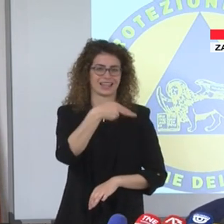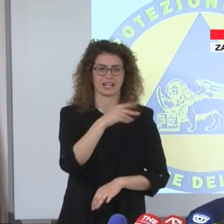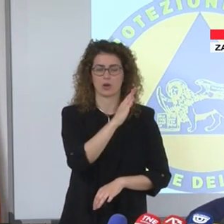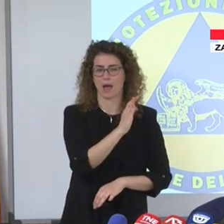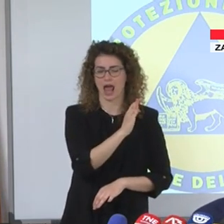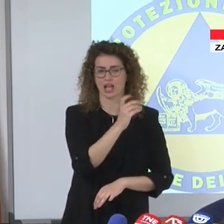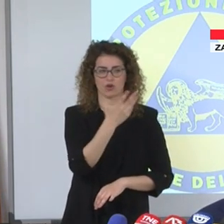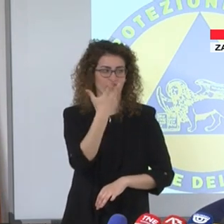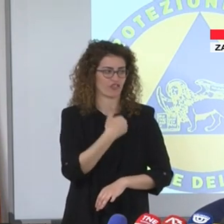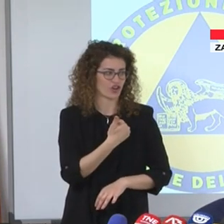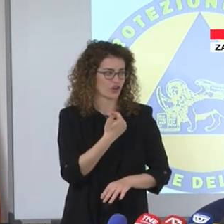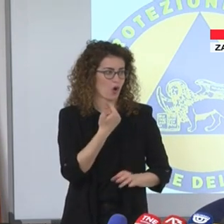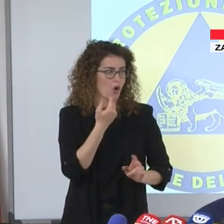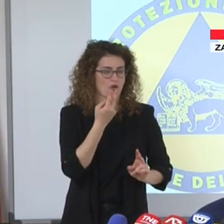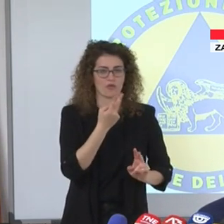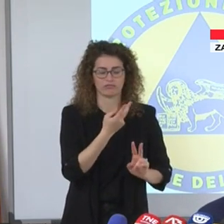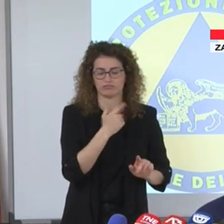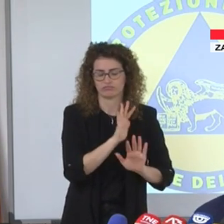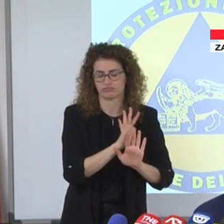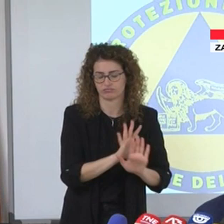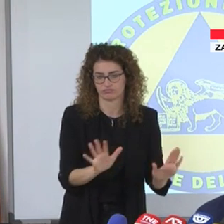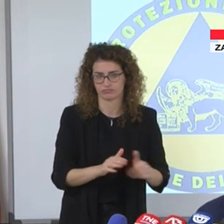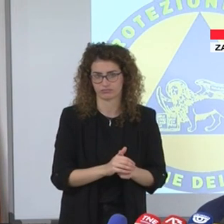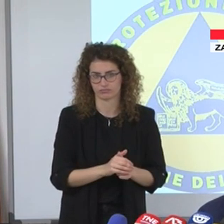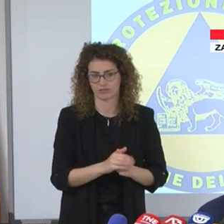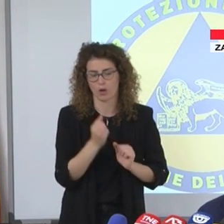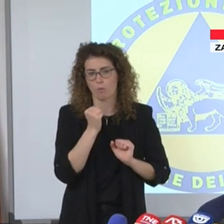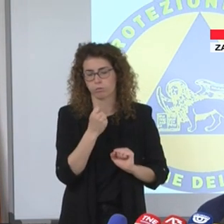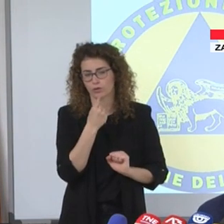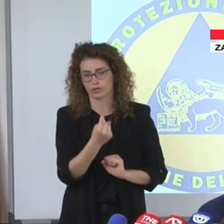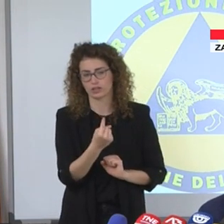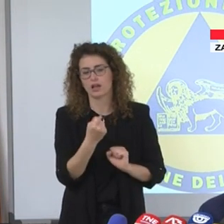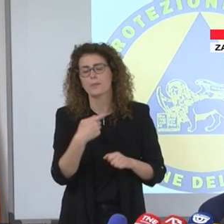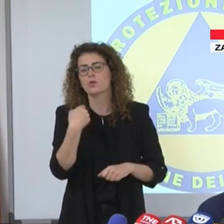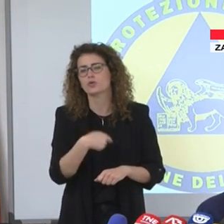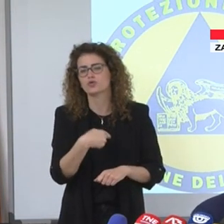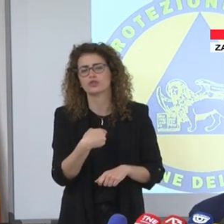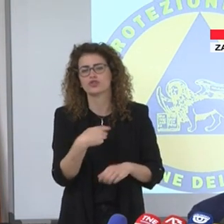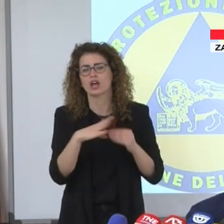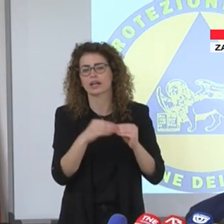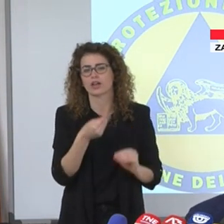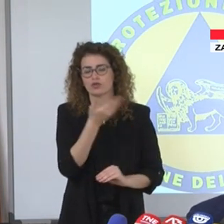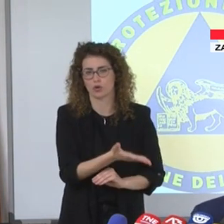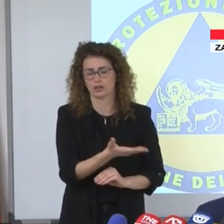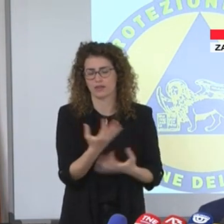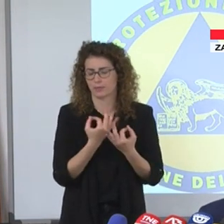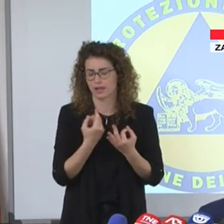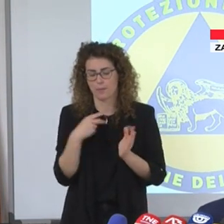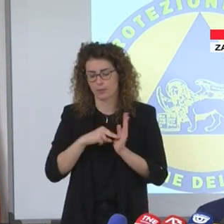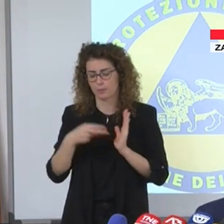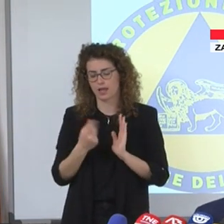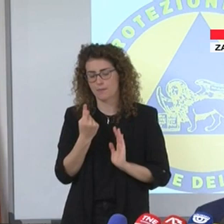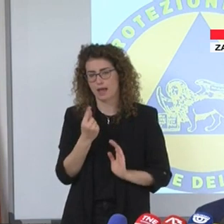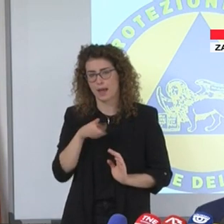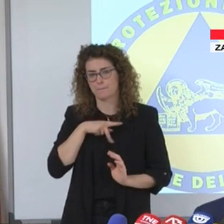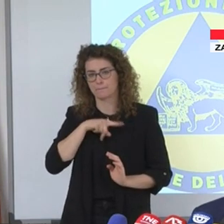di vendetta, io posso dire, magari gli va anche bene che il giudice gli dà anche ragione, perché non, cioè il mio problema è uno solo, che